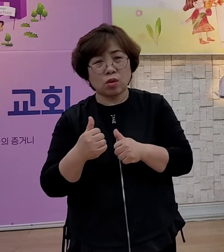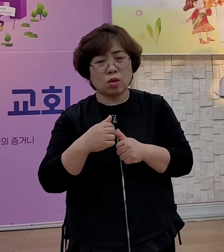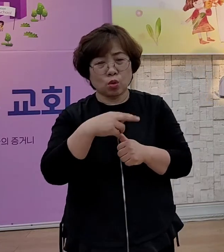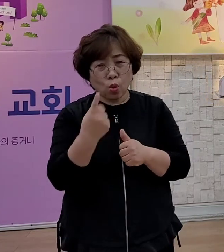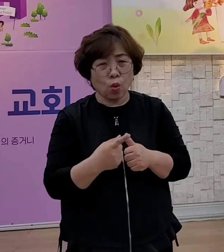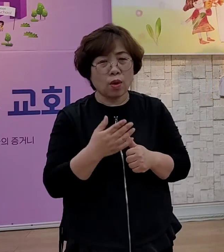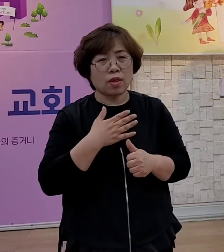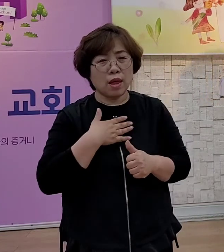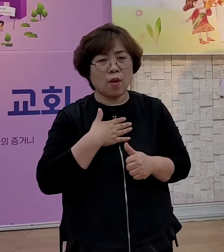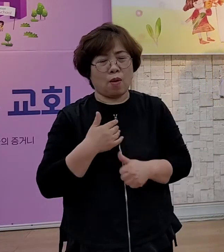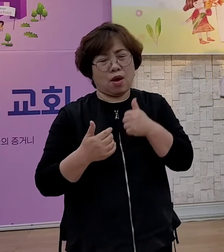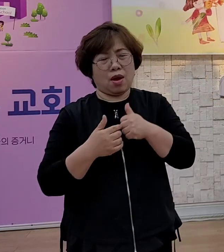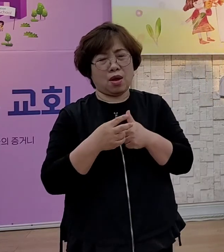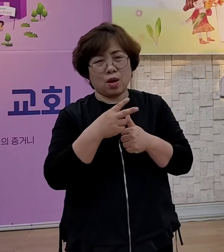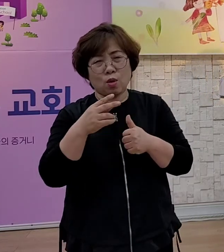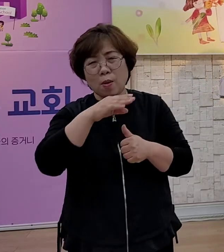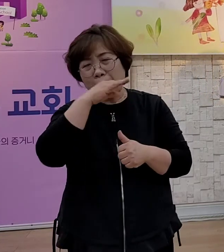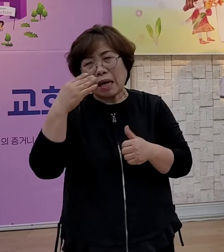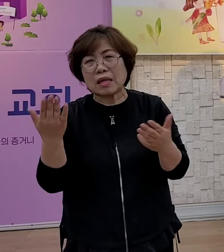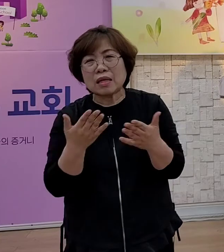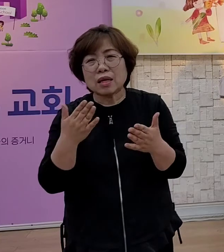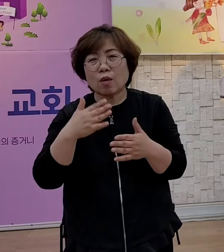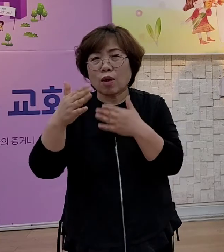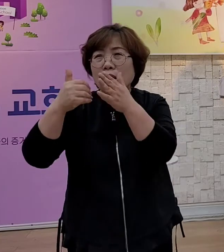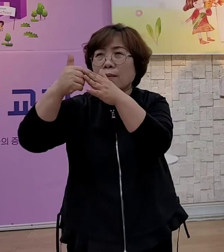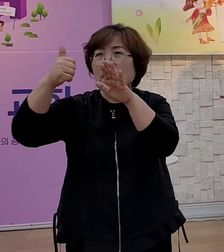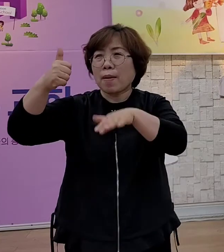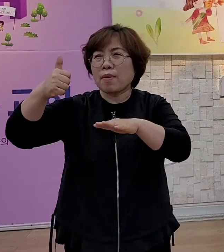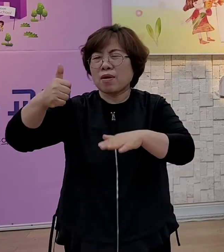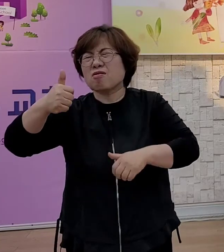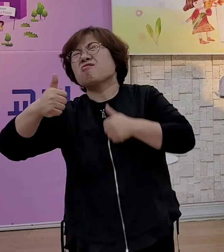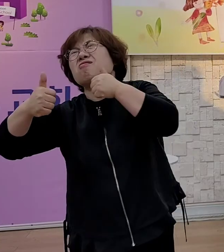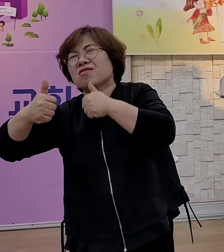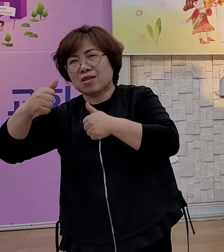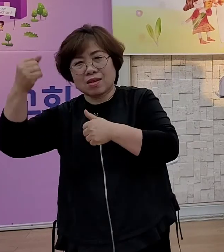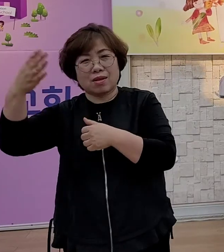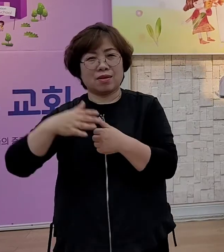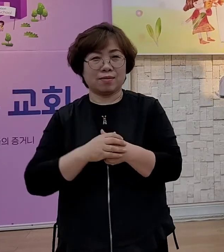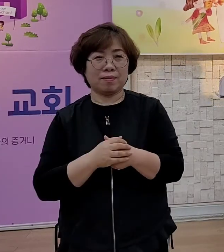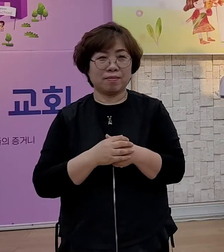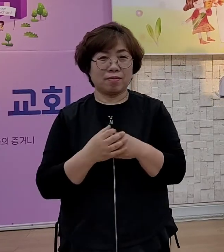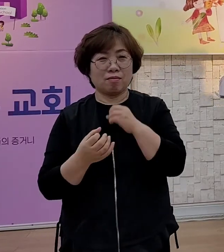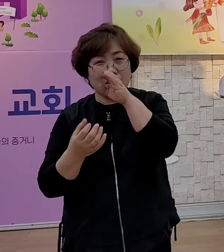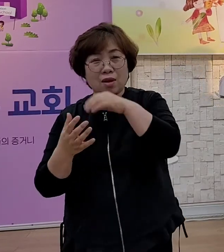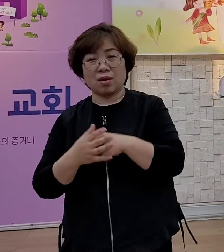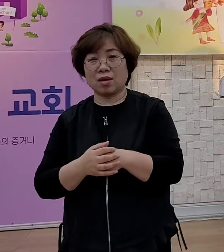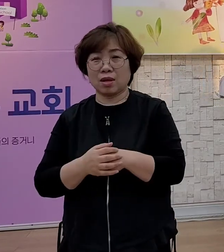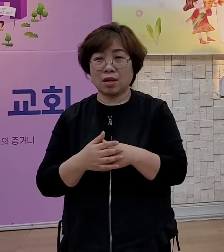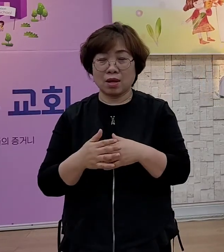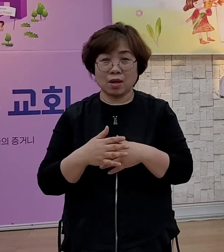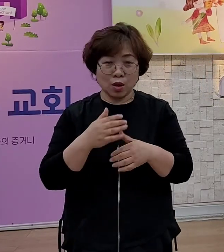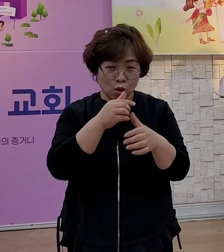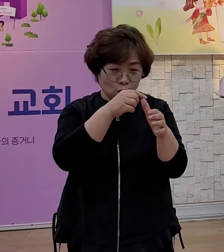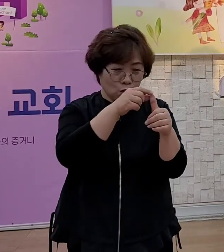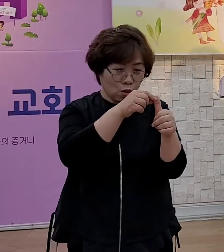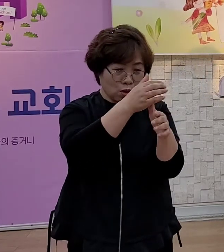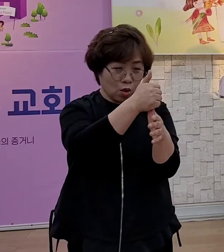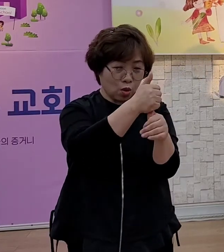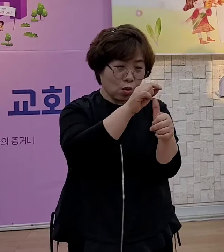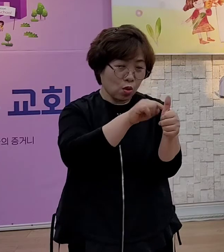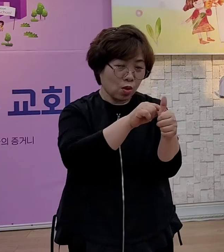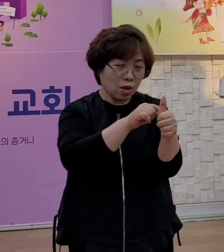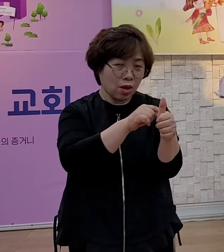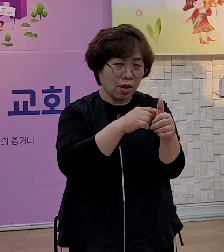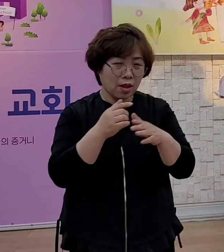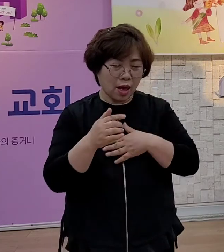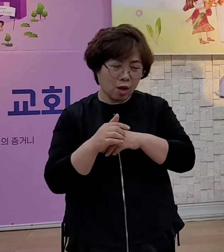이렇게 하나님 앞에 완전 대들고 있어요. 이거 성내지 말란 말이잖아요. 근데 내가 죽는다 할지라도 내 썩는 게